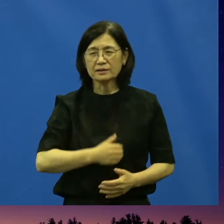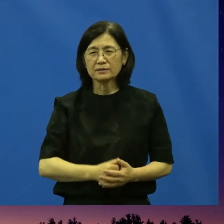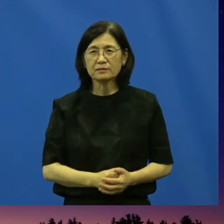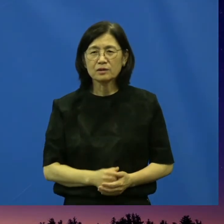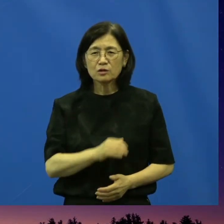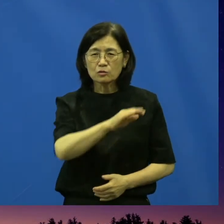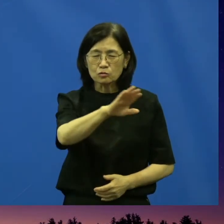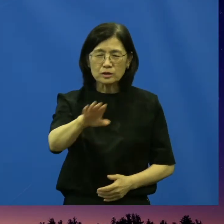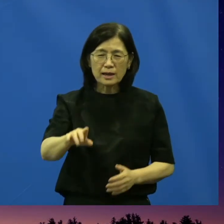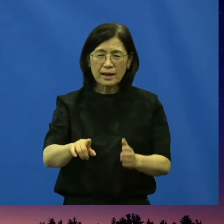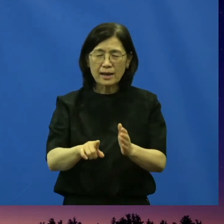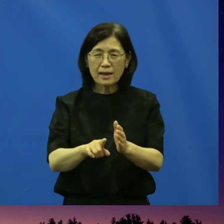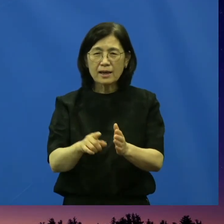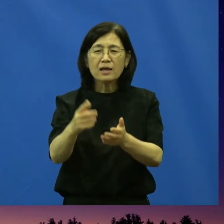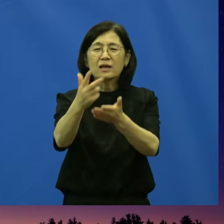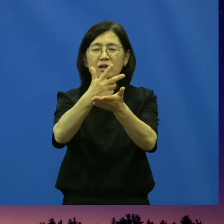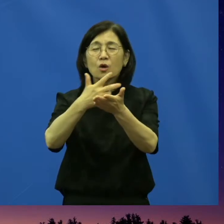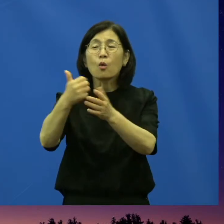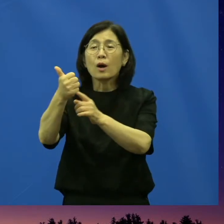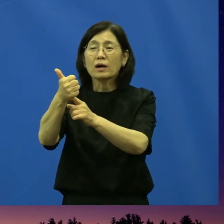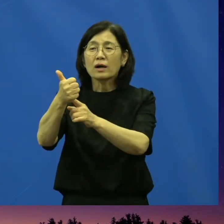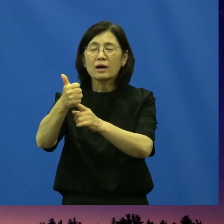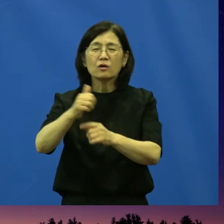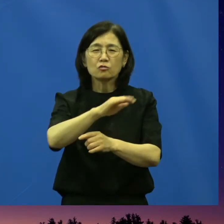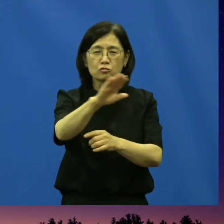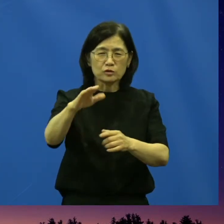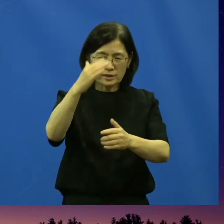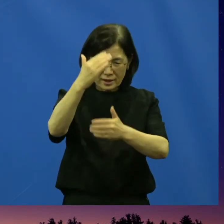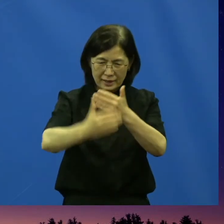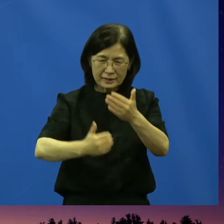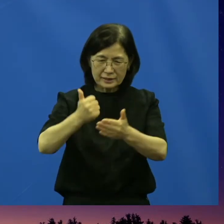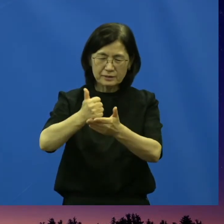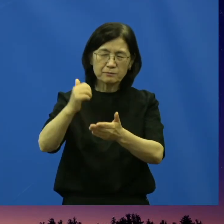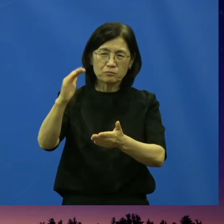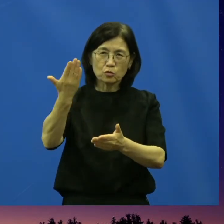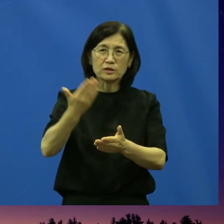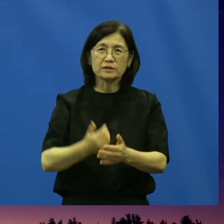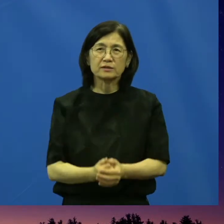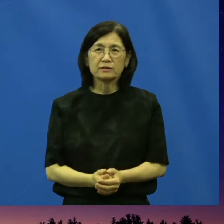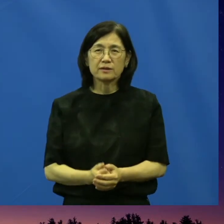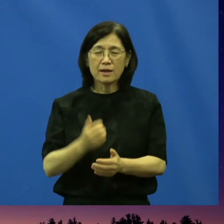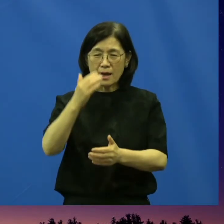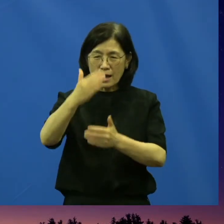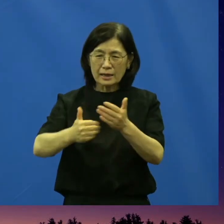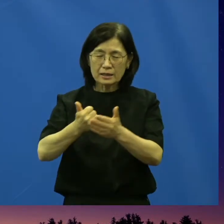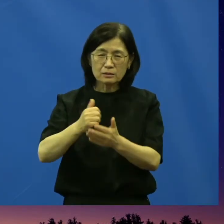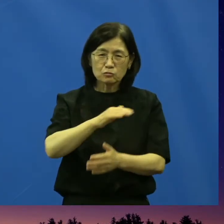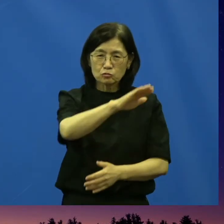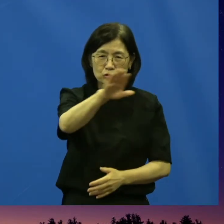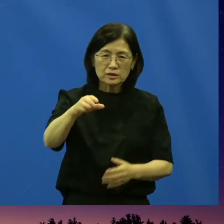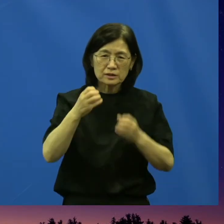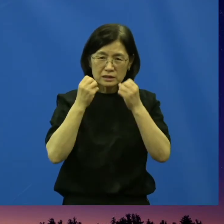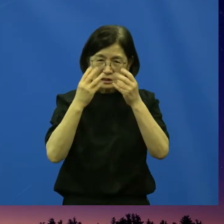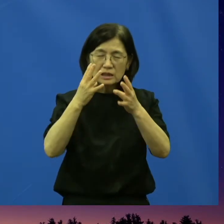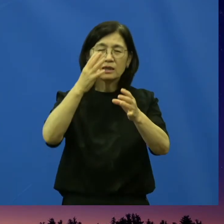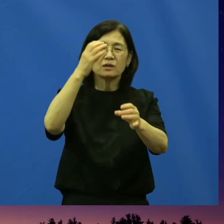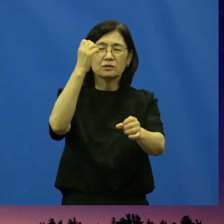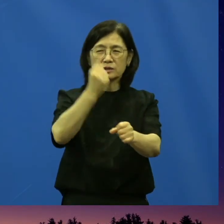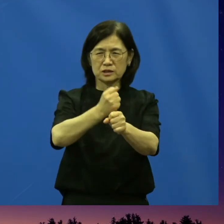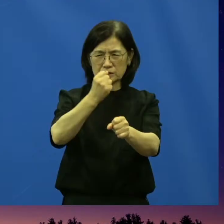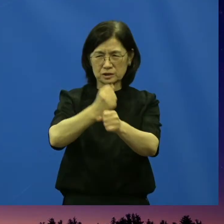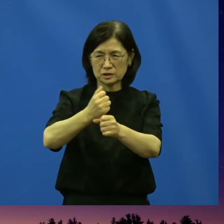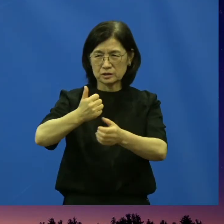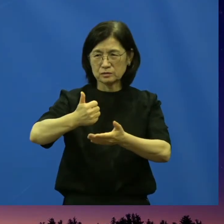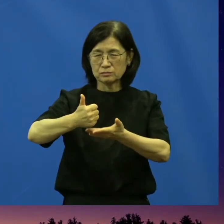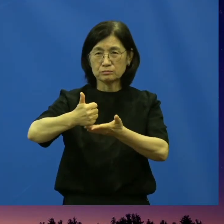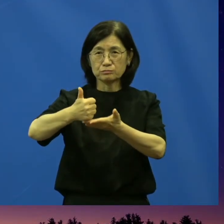거예요. 여호와가 우리 하나님이신 줄 너희는 알지어다. 그는 우리를 지으시니요 우리는 그의